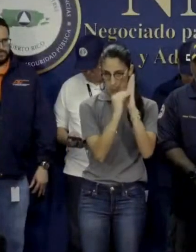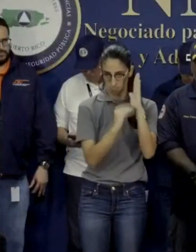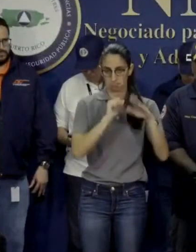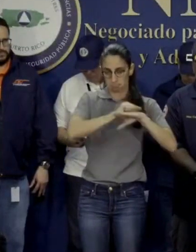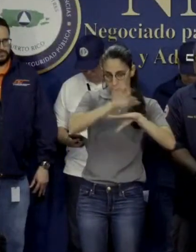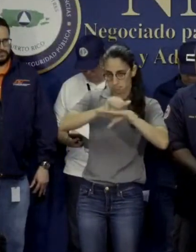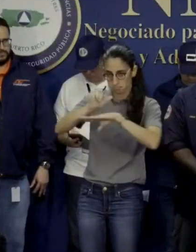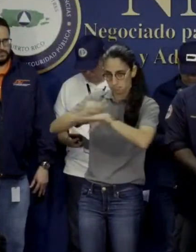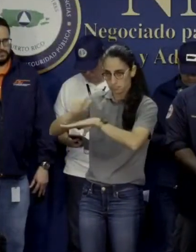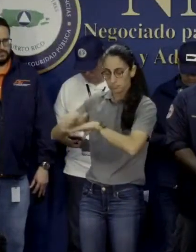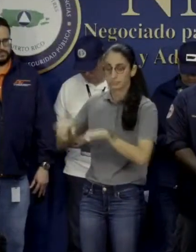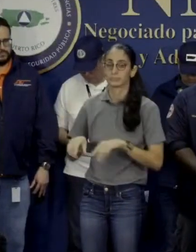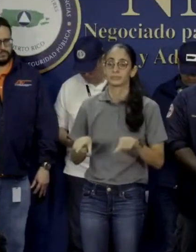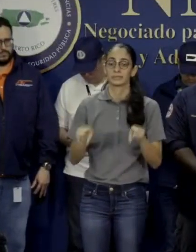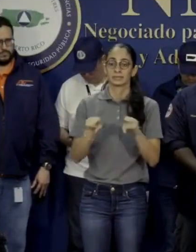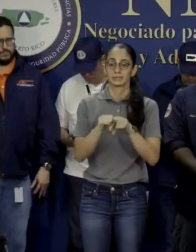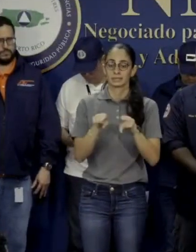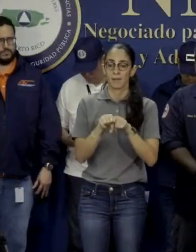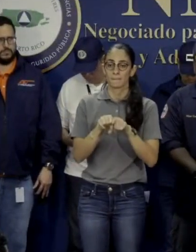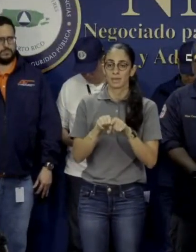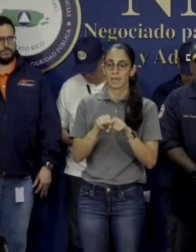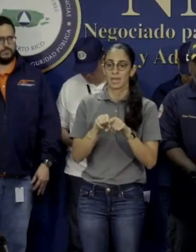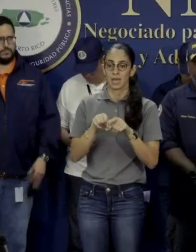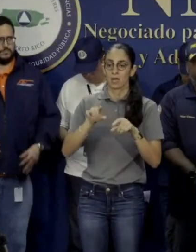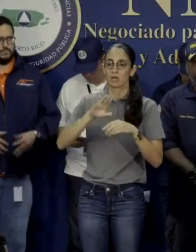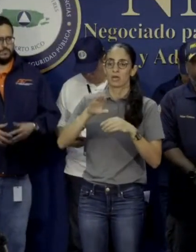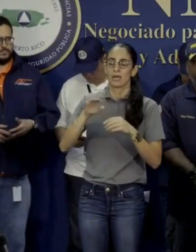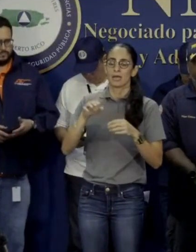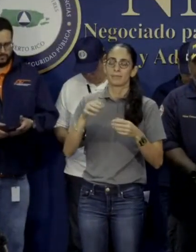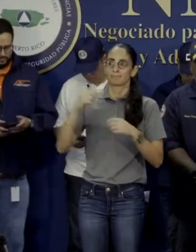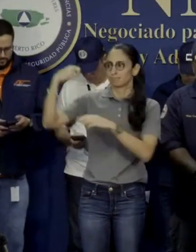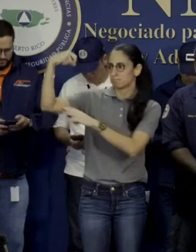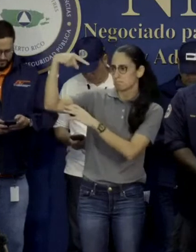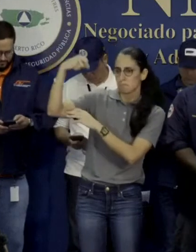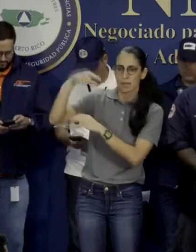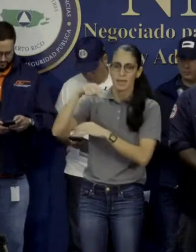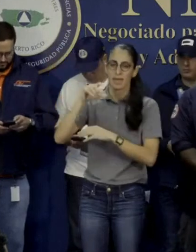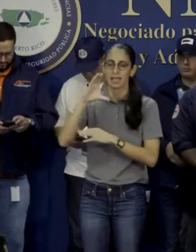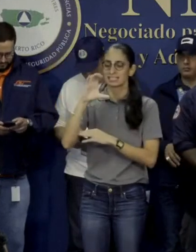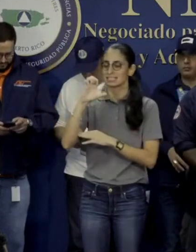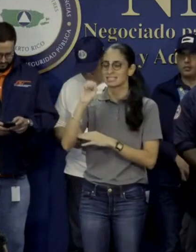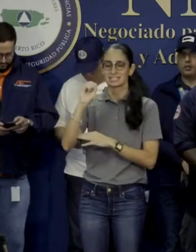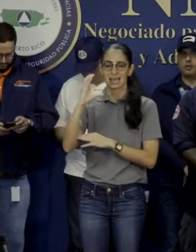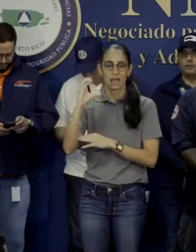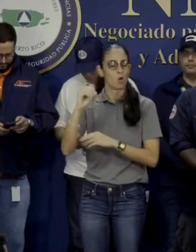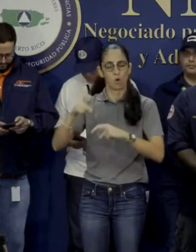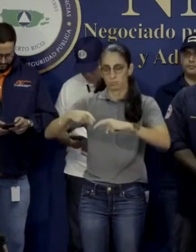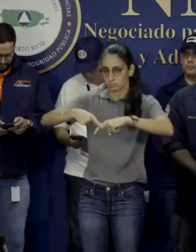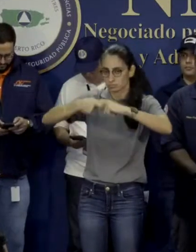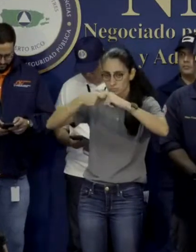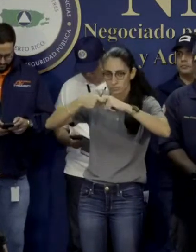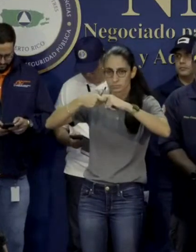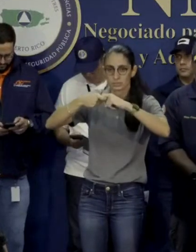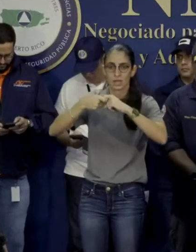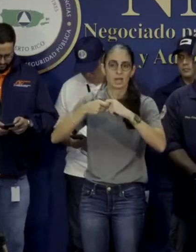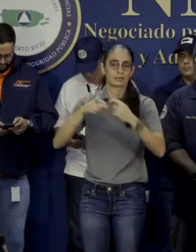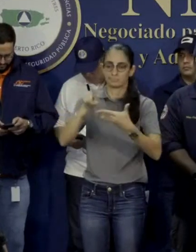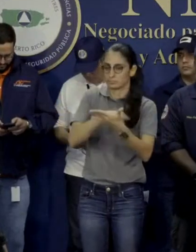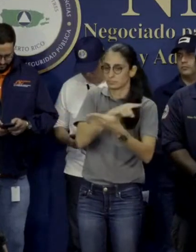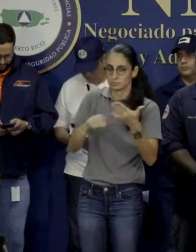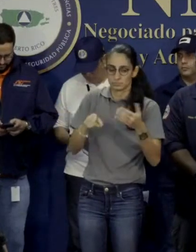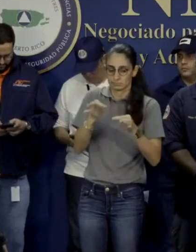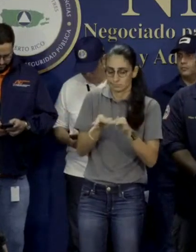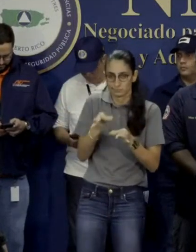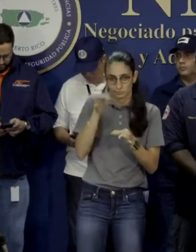enviando. Transporte colectivo está suspendido hasta nuevo aviso y los sescos, también las citas han sido canceladas, se van a